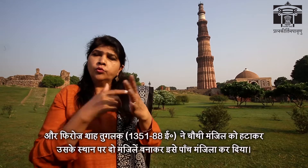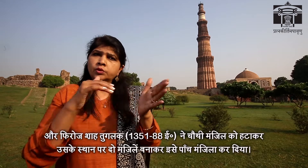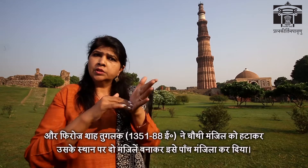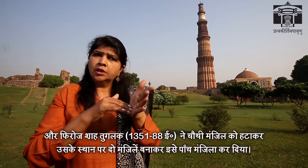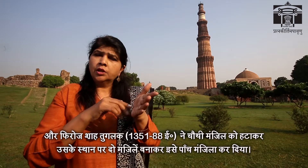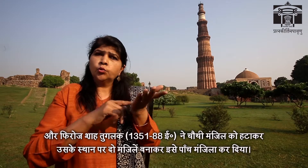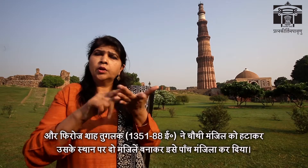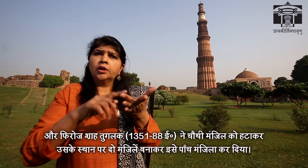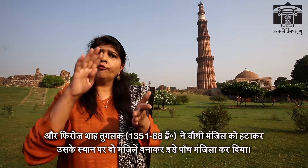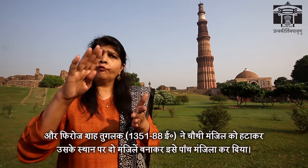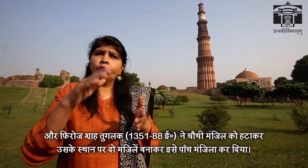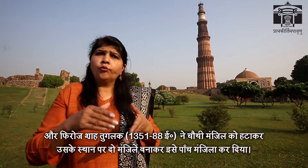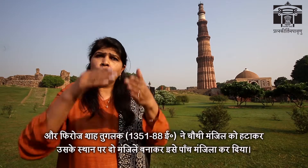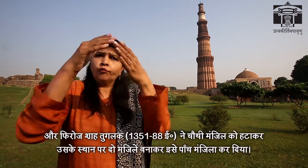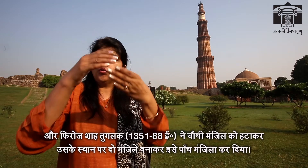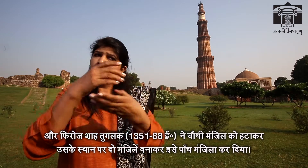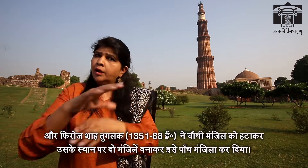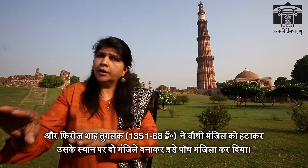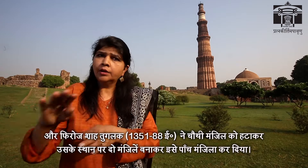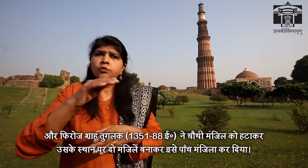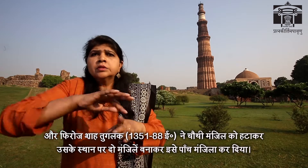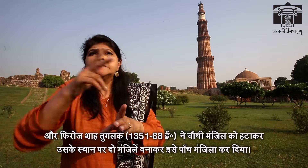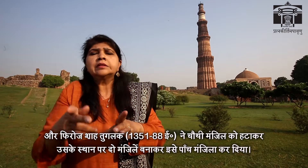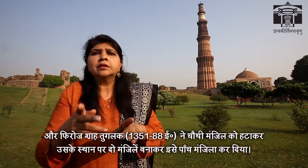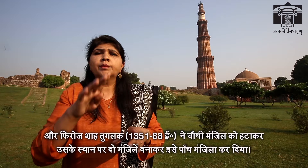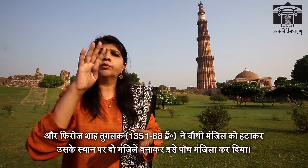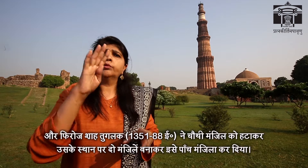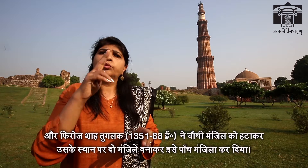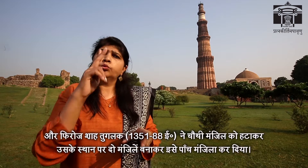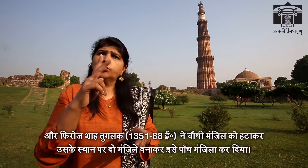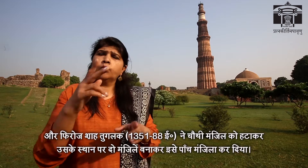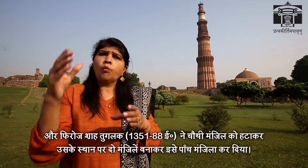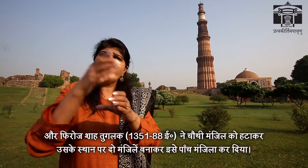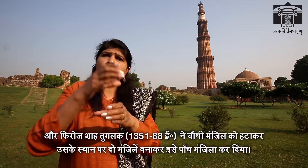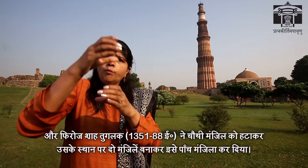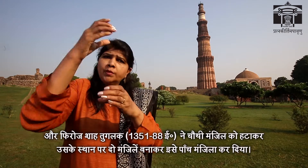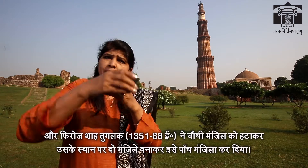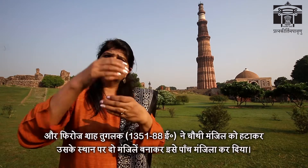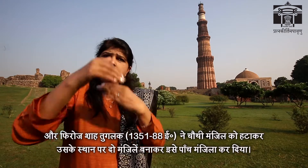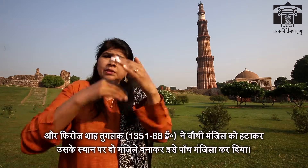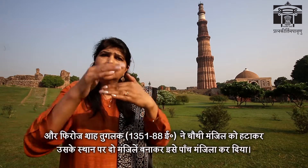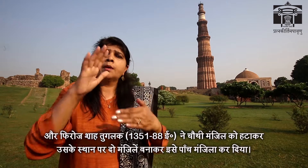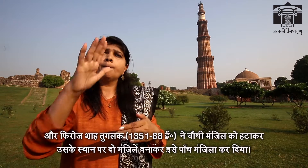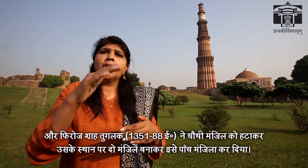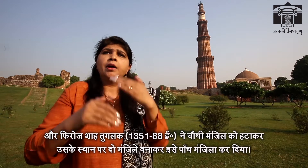को हटाकर उसके स्थान पर 2 मंजिलें बनाकर इसे 5 मंजिला कर